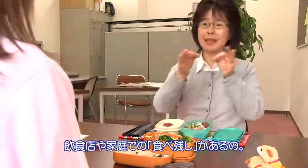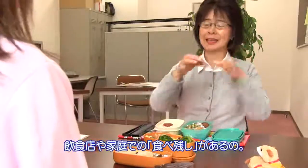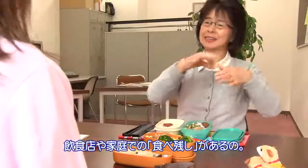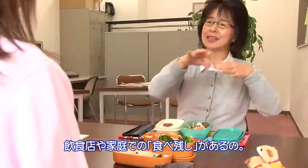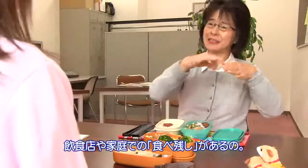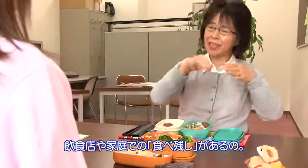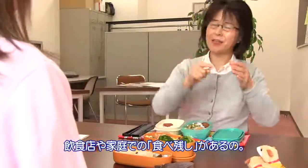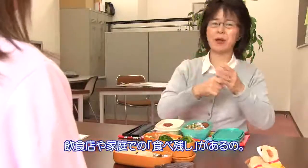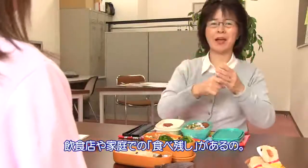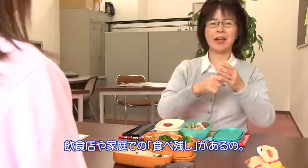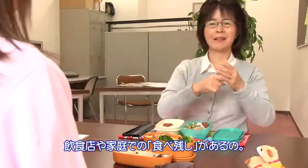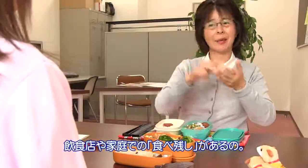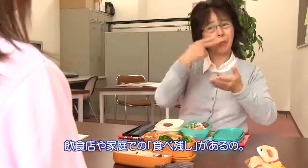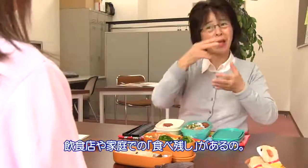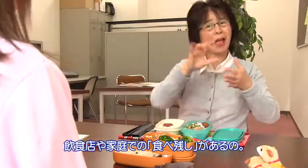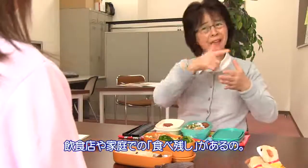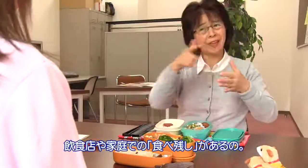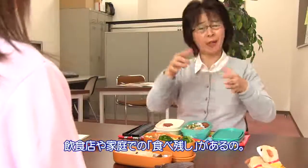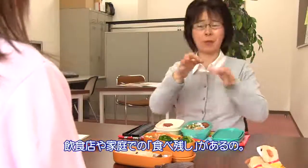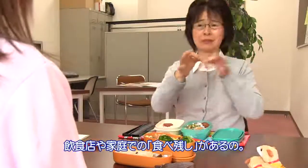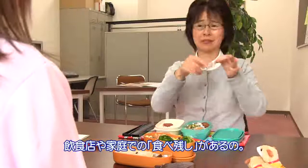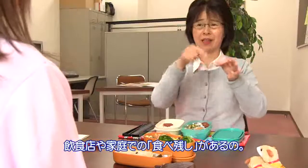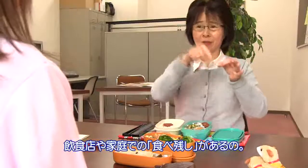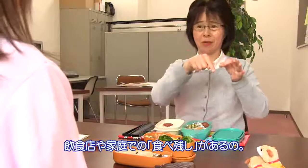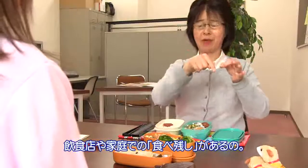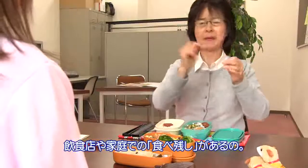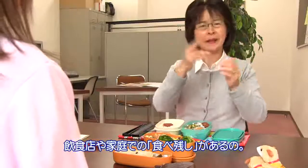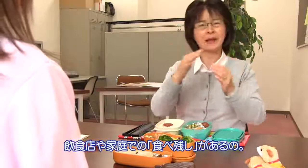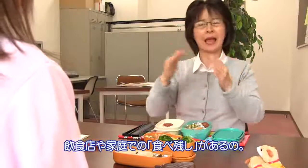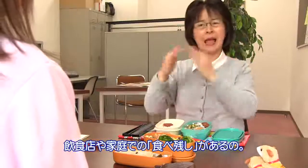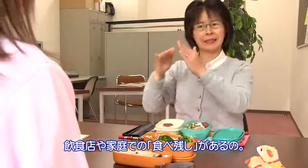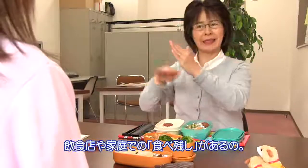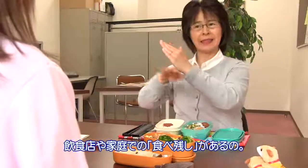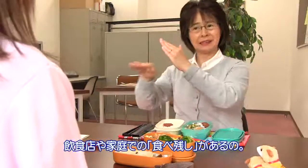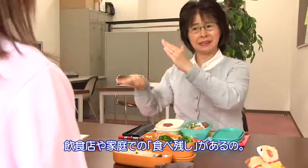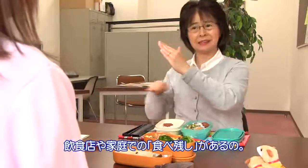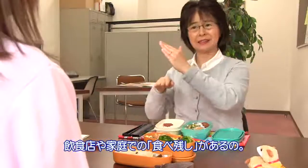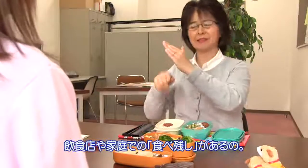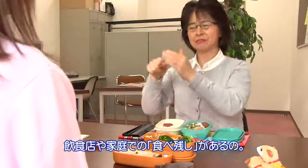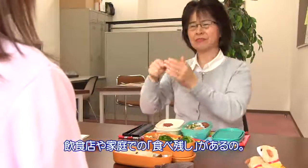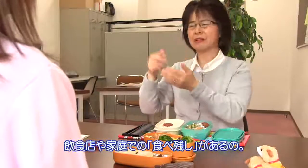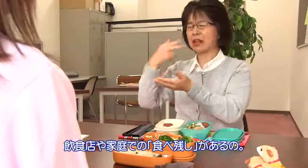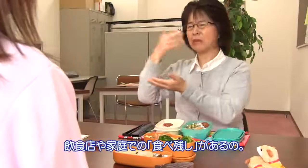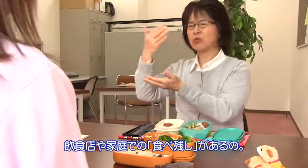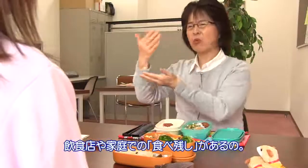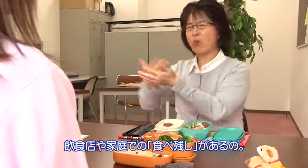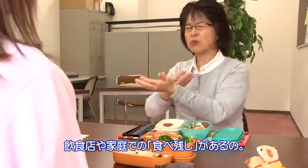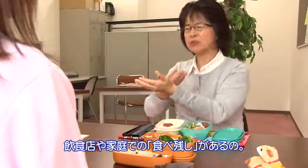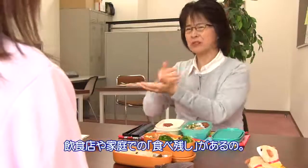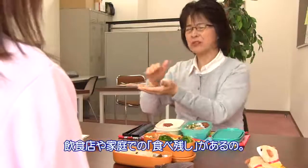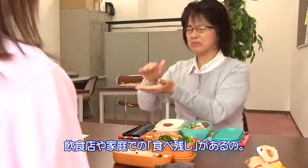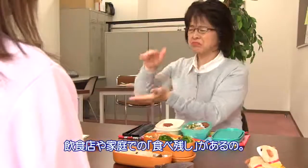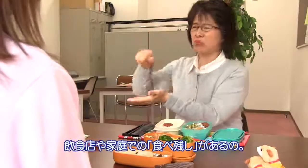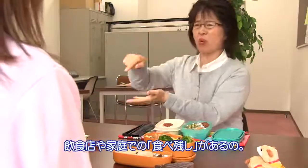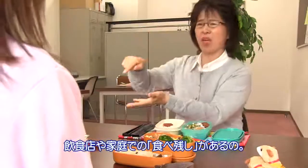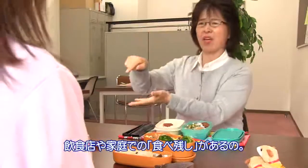そうね例えばお店とか飲食店とかそういうところでそれから家庭でも食べ残しなど